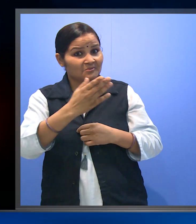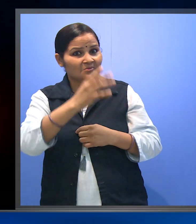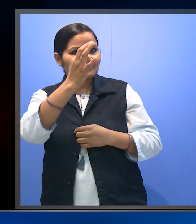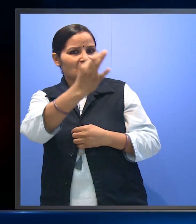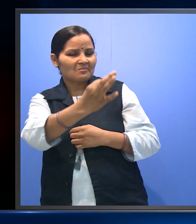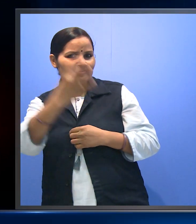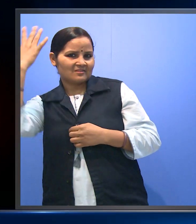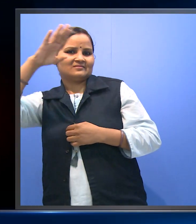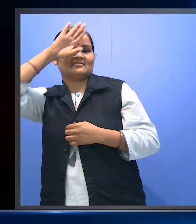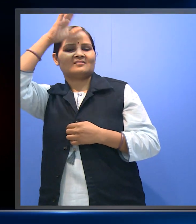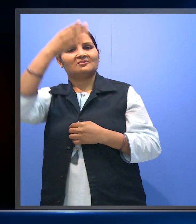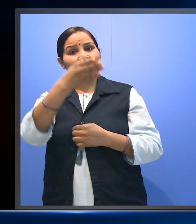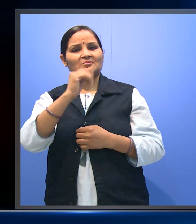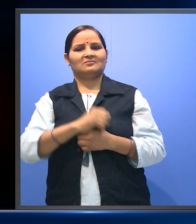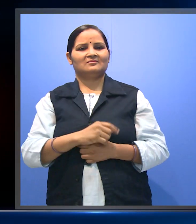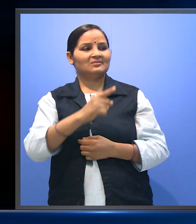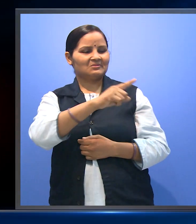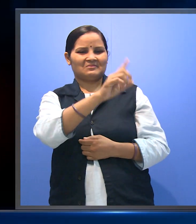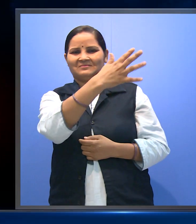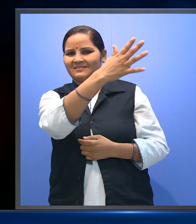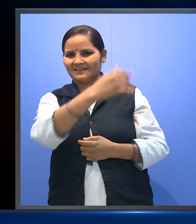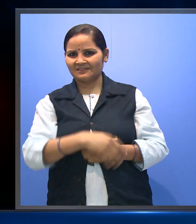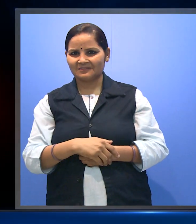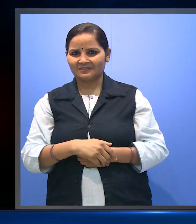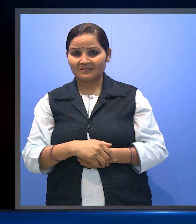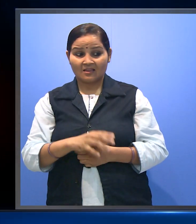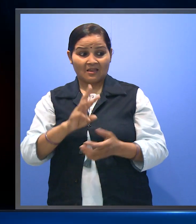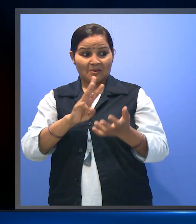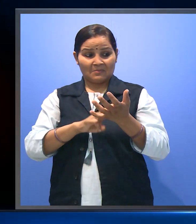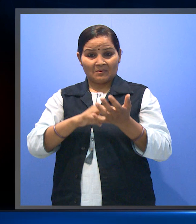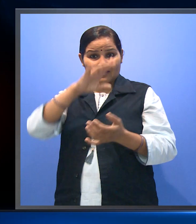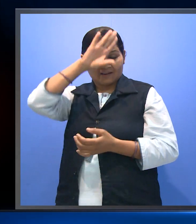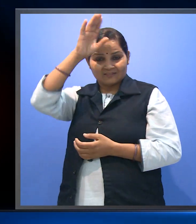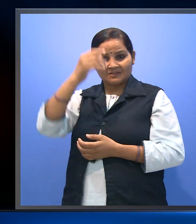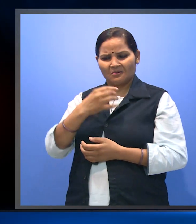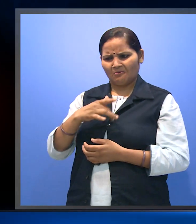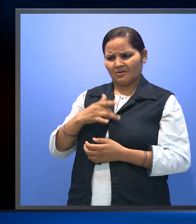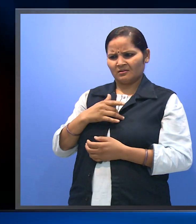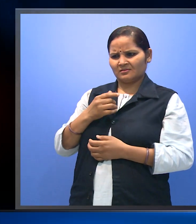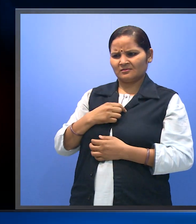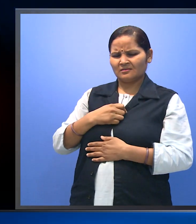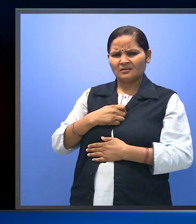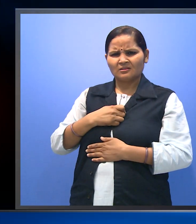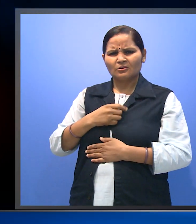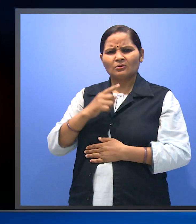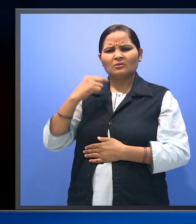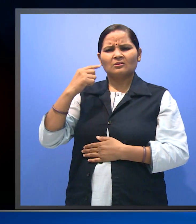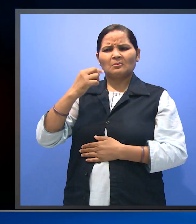कहेंगे सर्वश्रेष्ठ। ये सुनकर राजा मलिक को महसूस हुआ कि सर्वश्रेष्ठ